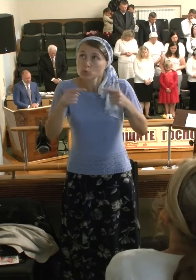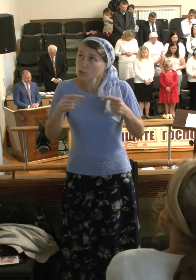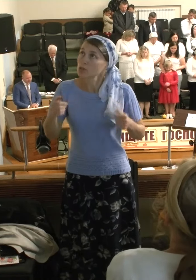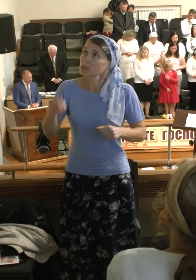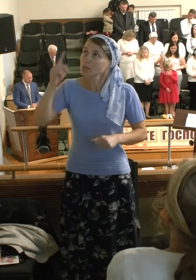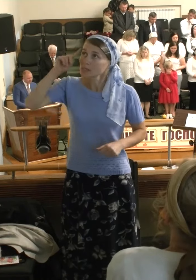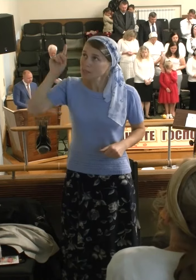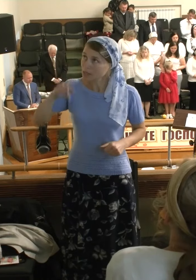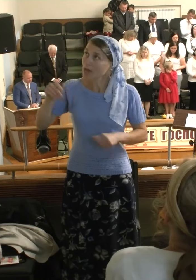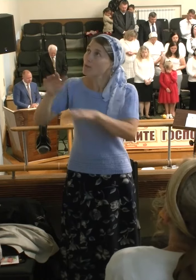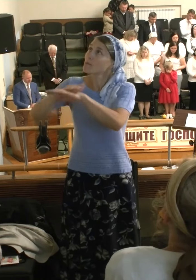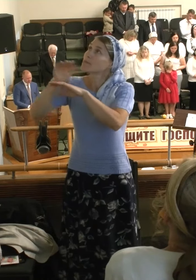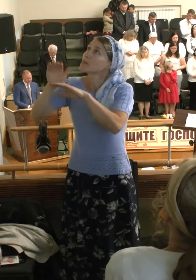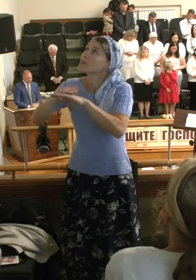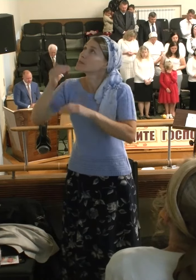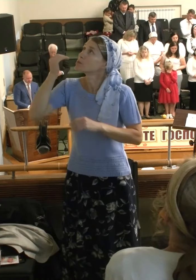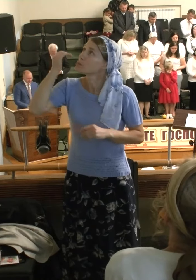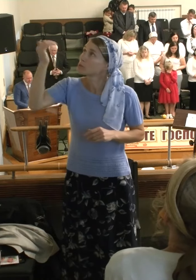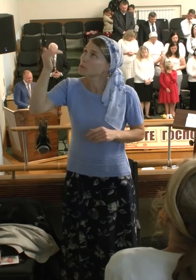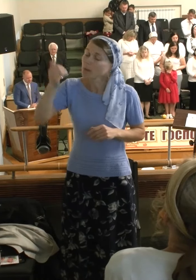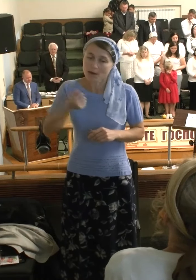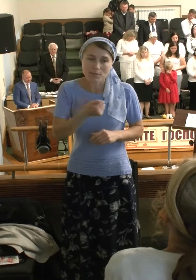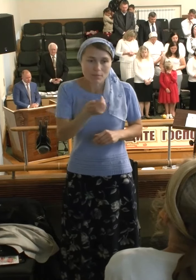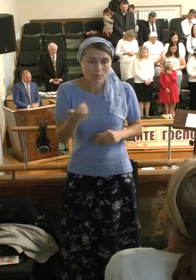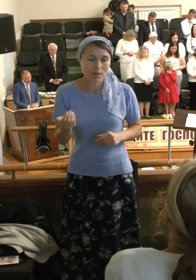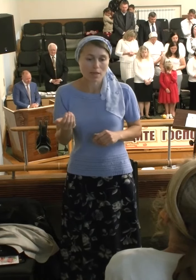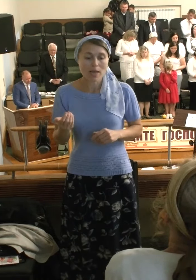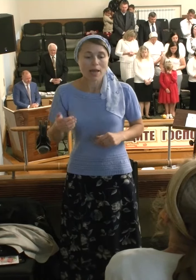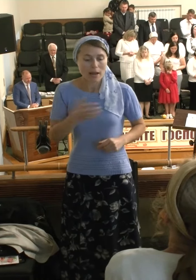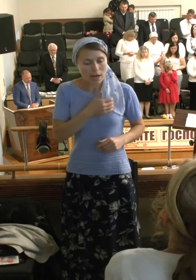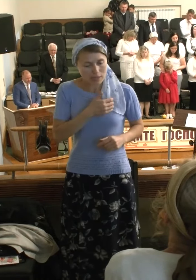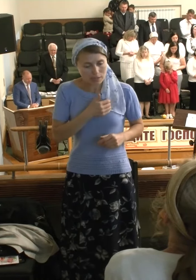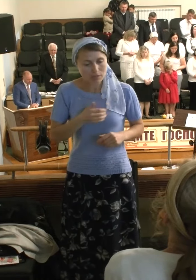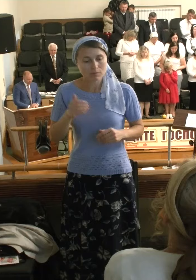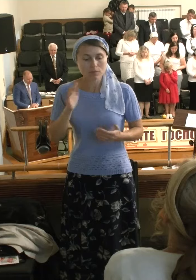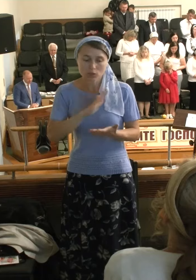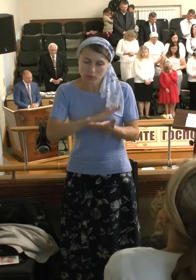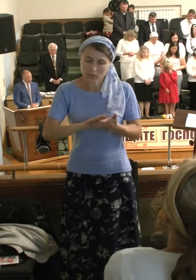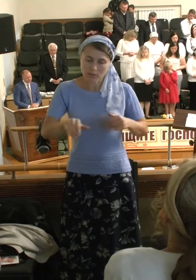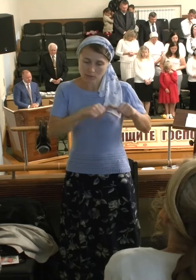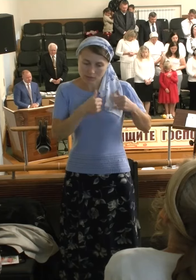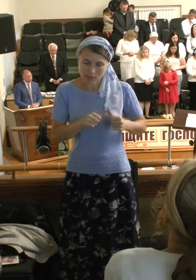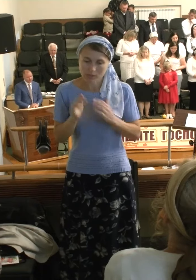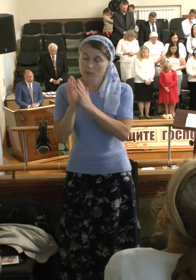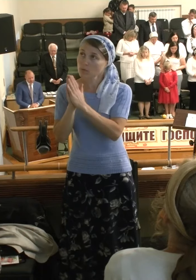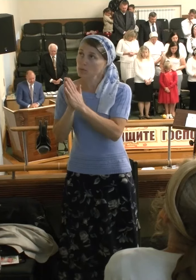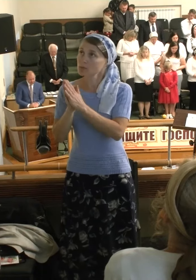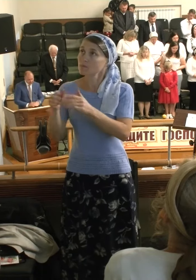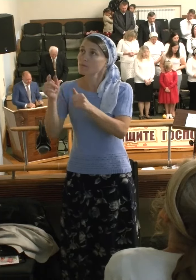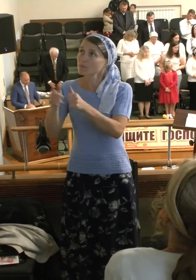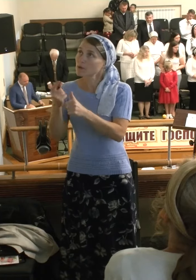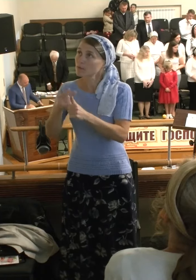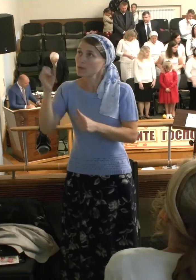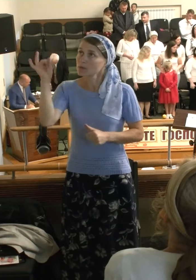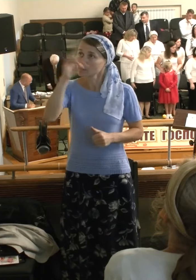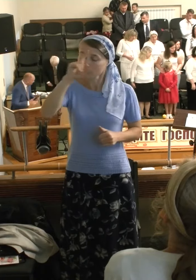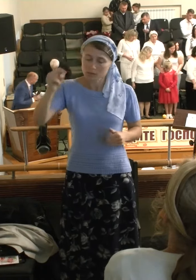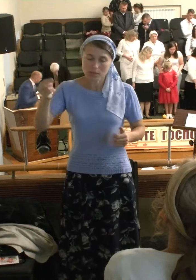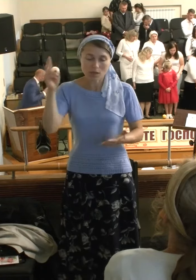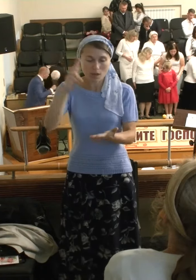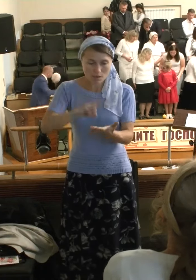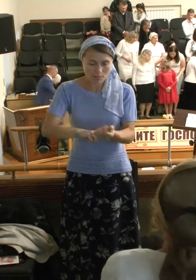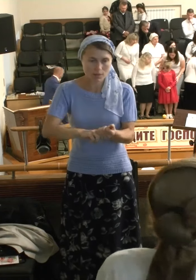сокрушенного, смиренного и чистого сердца, Господи. Просим об этом во имя Иисуса Христа. Аминь.